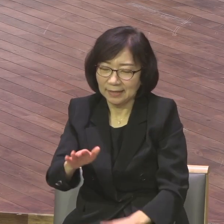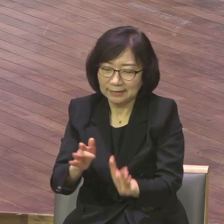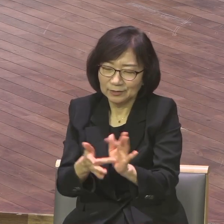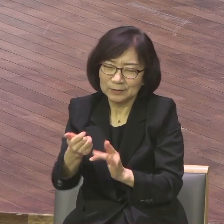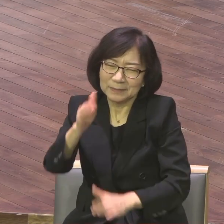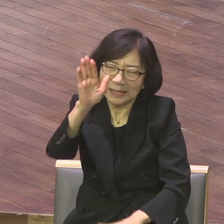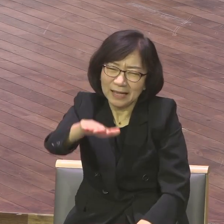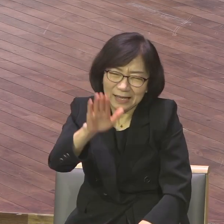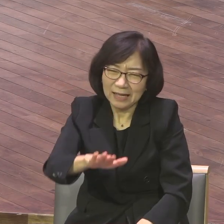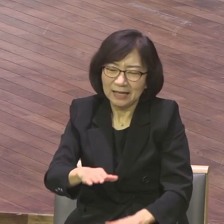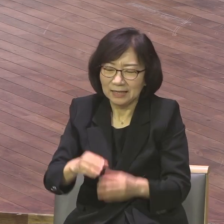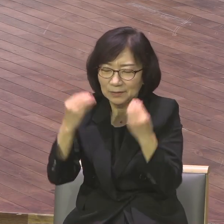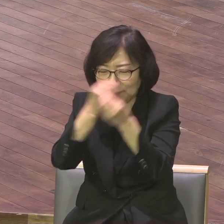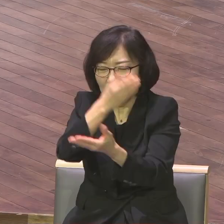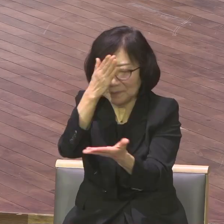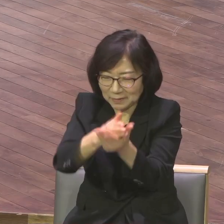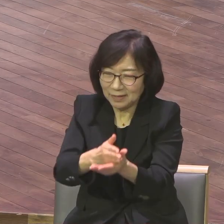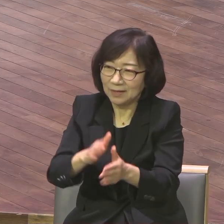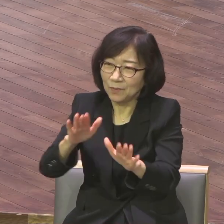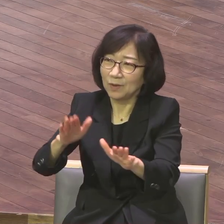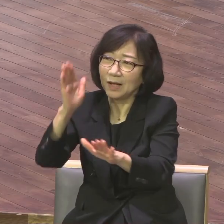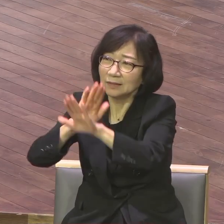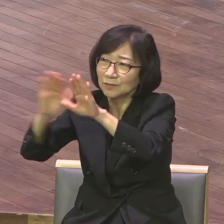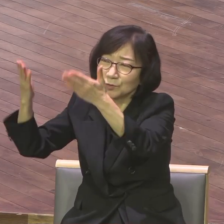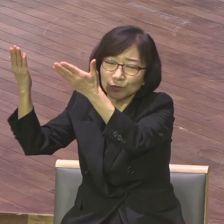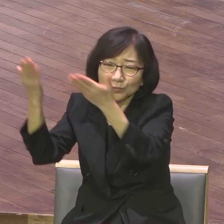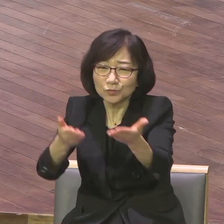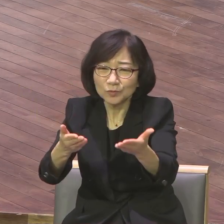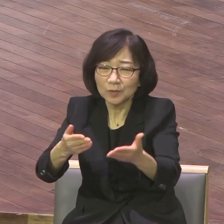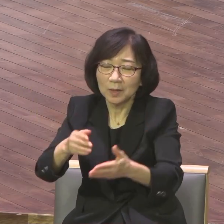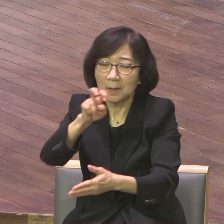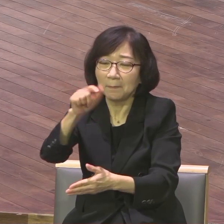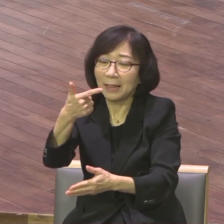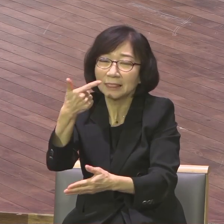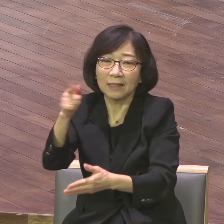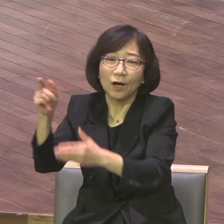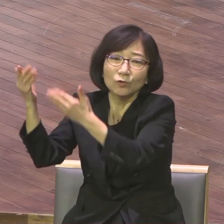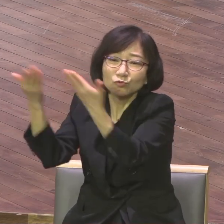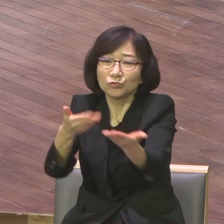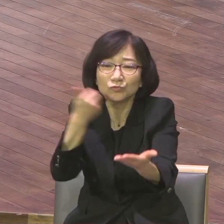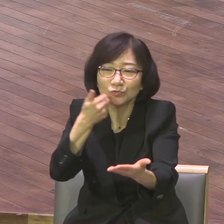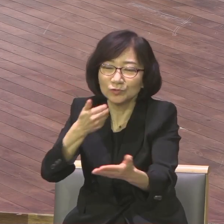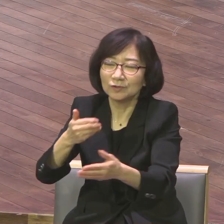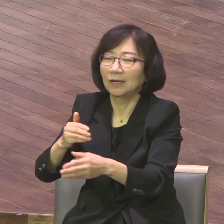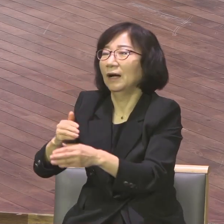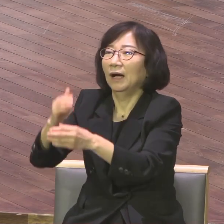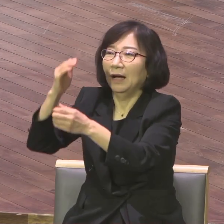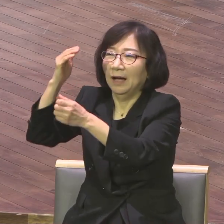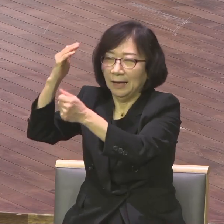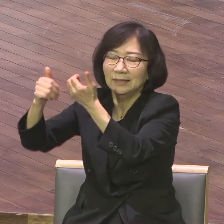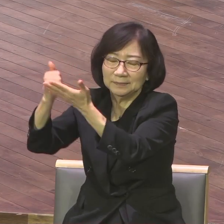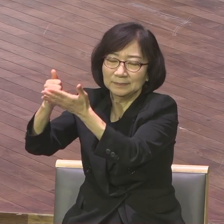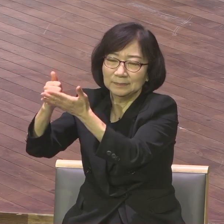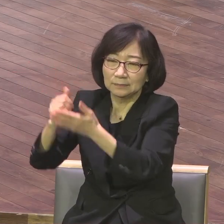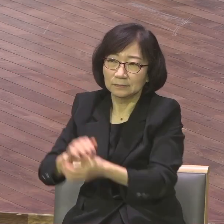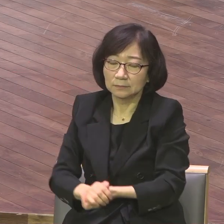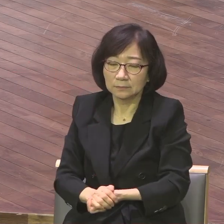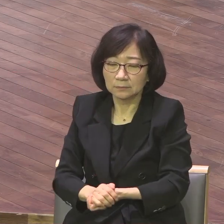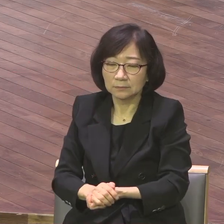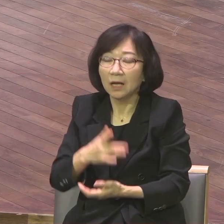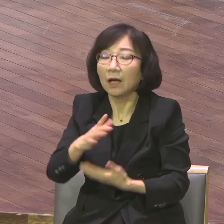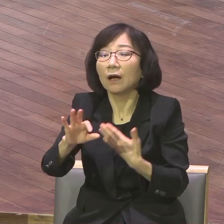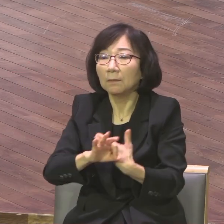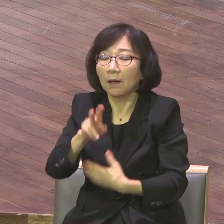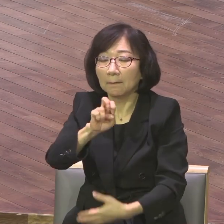이들이 그러면 그 떡을 주세요. 항상 주세요. 요청합니다. 이때 예수님께서